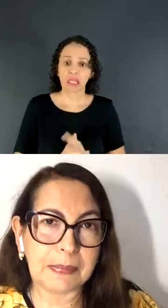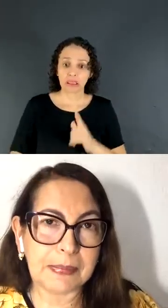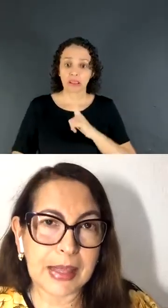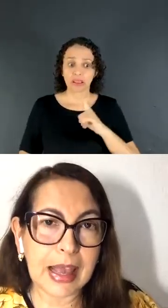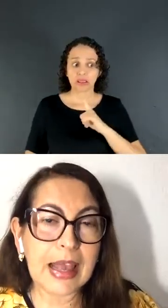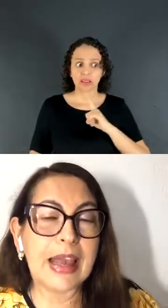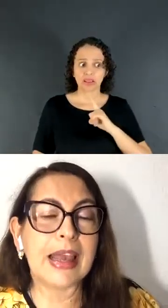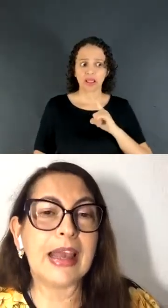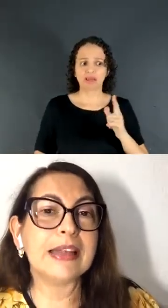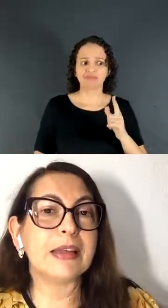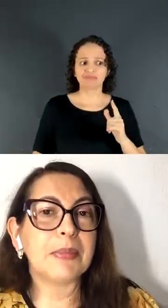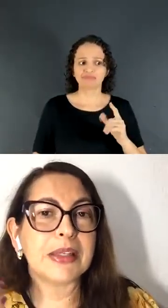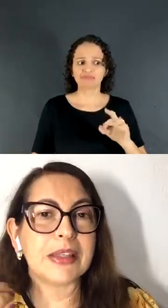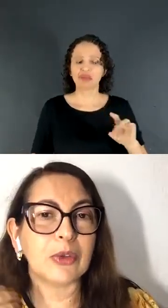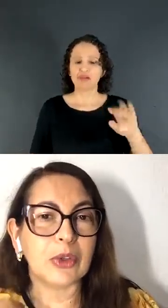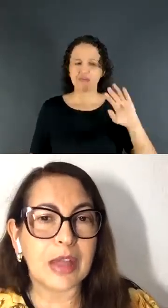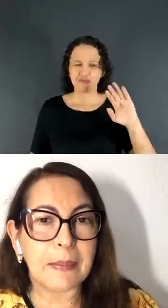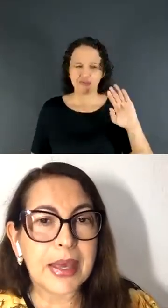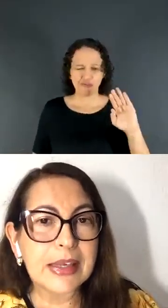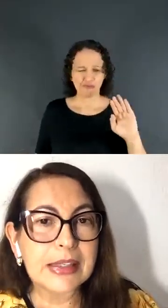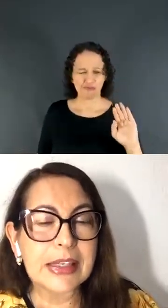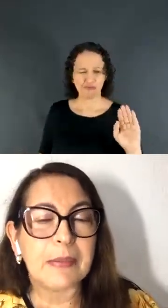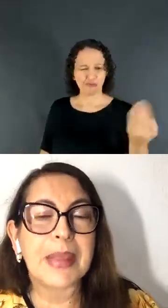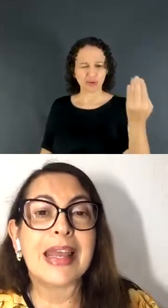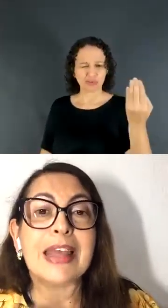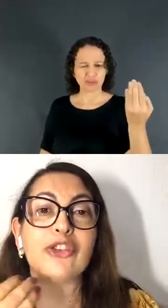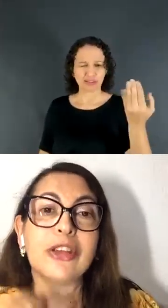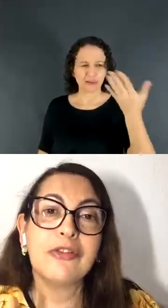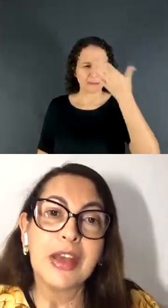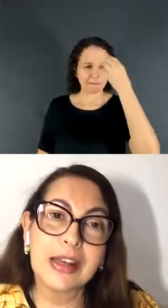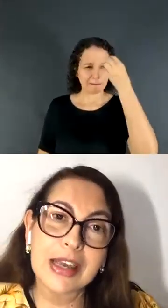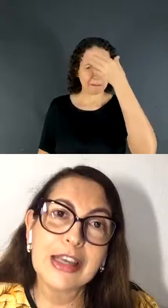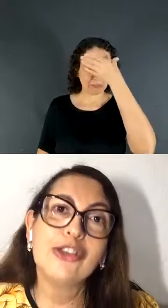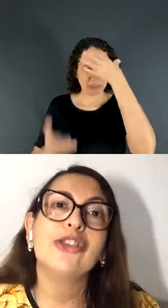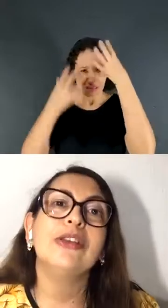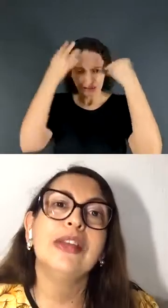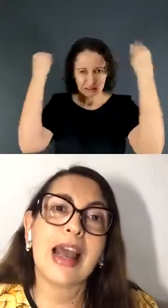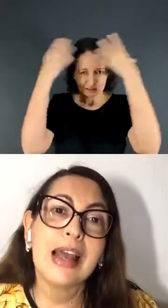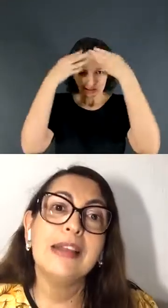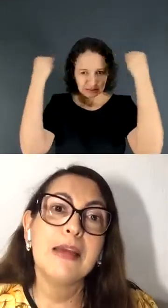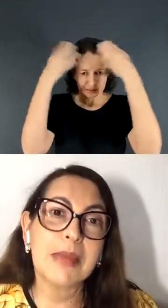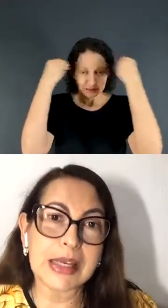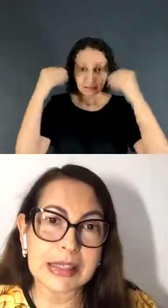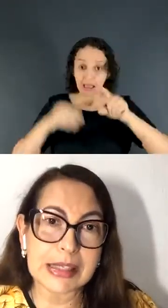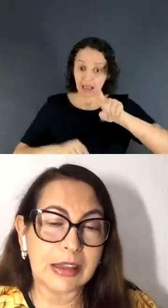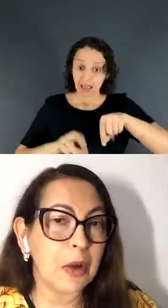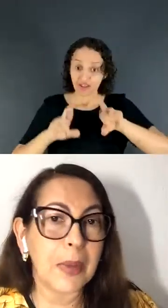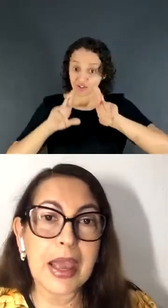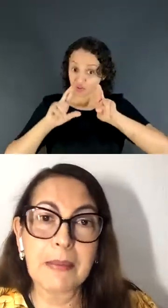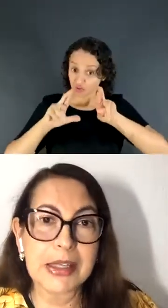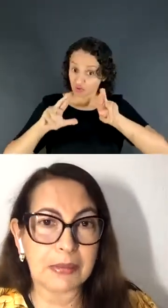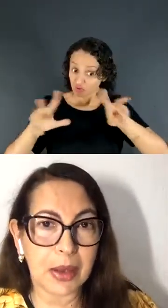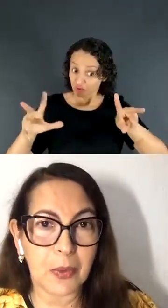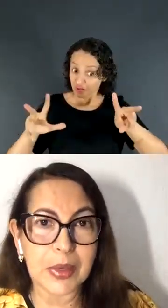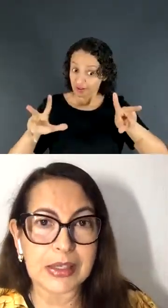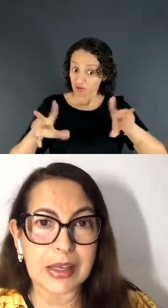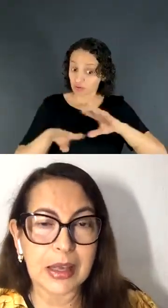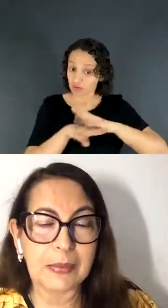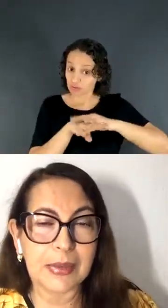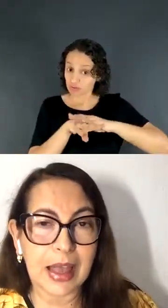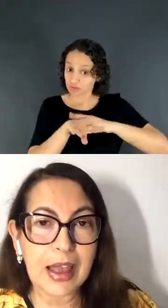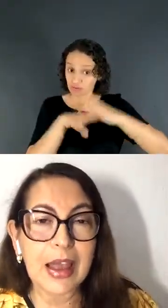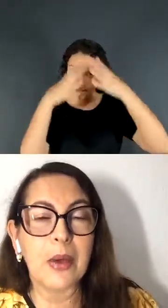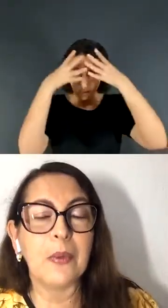pseudodemência, tá? Essa pseudodemência, ela é diferente da demência, não é a mesma